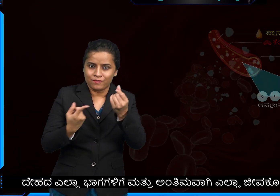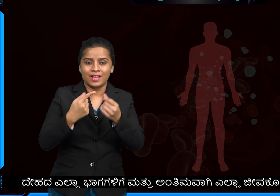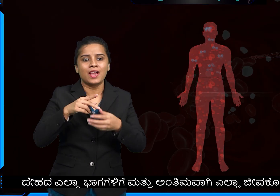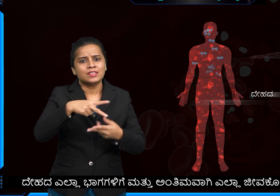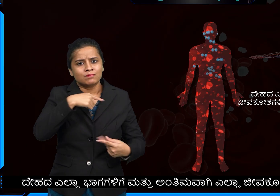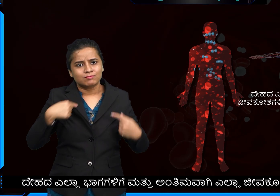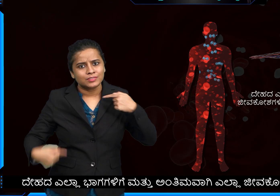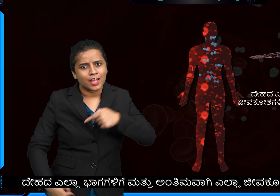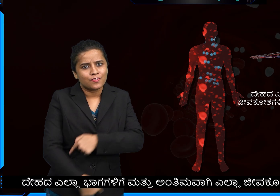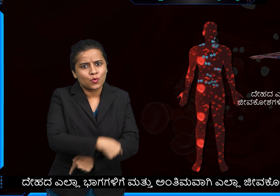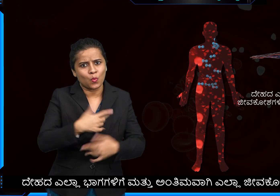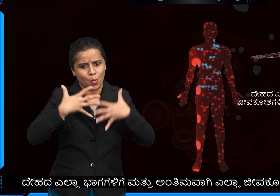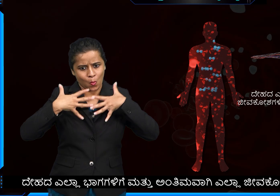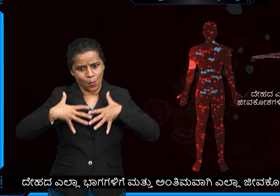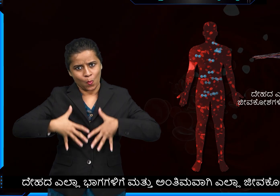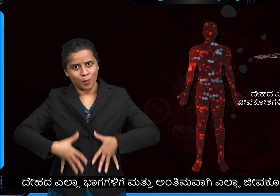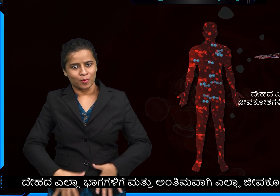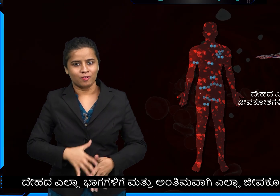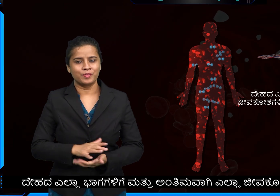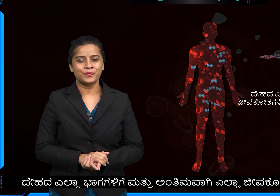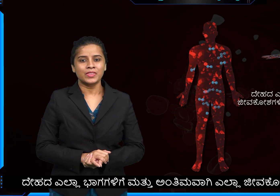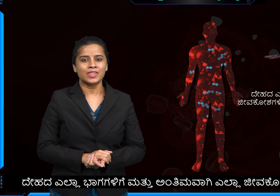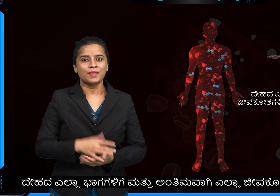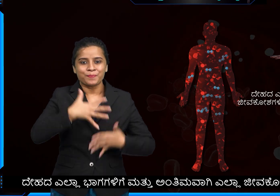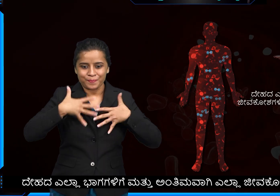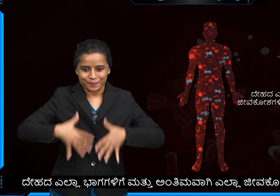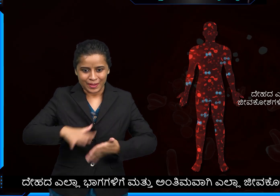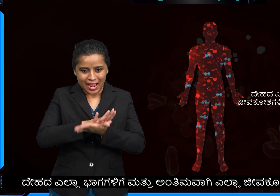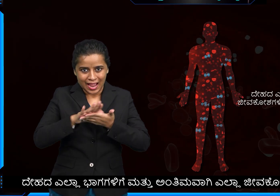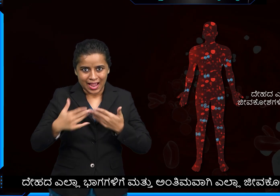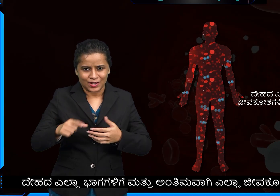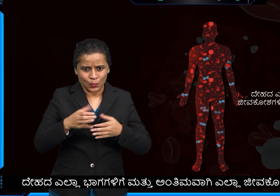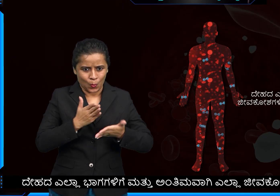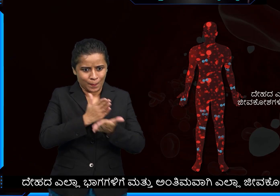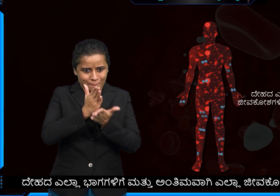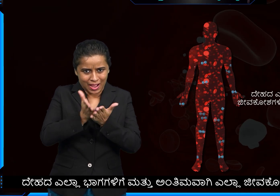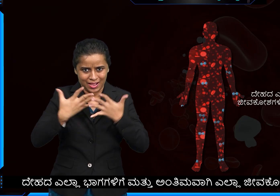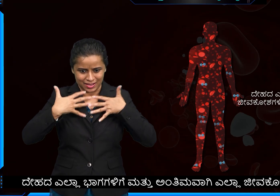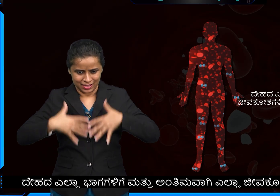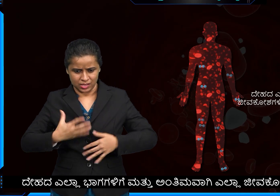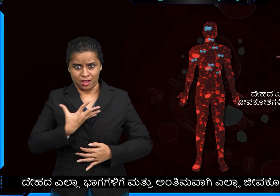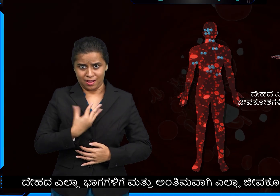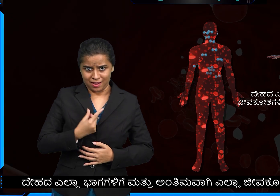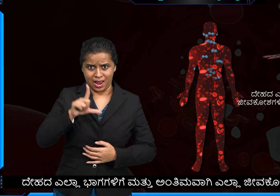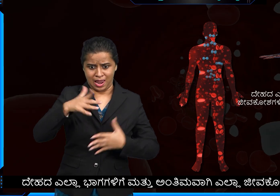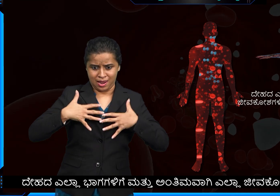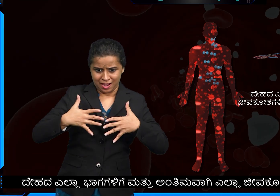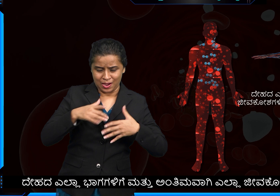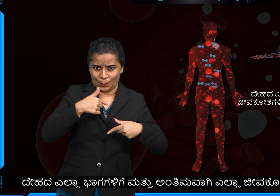ಎಲ್ಲಾ ಭಾಗಗಳಿಗೆ ಮತ್ತು ಅಂತಿಮವಾಗಿ ಎಲ್ಲಾ ಜೀವಕೋಶಗಳಿಗೆ ಸಾಗಿಸುತ್ತದೆ.